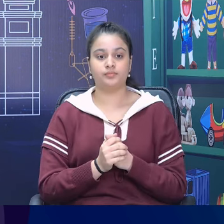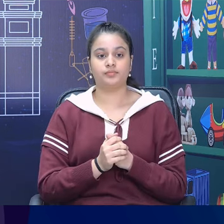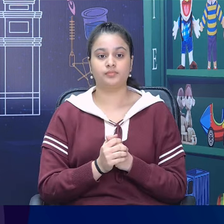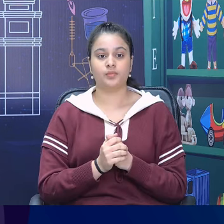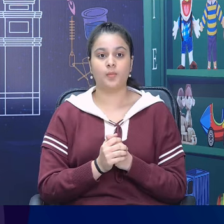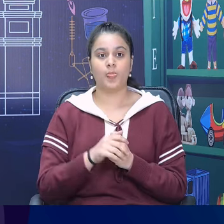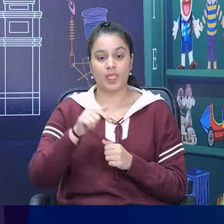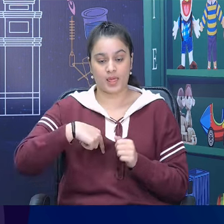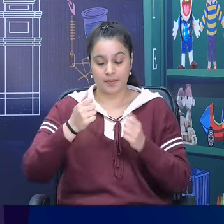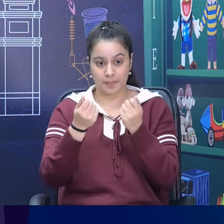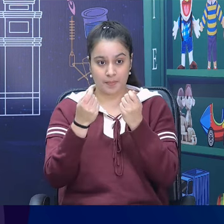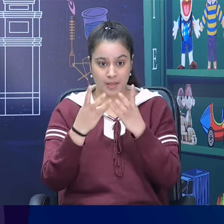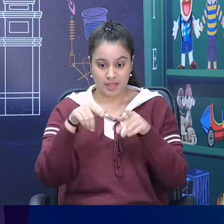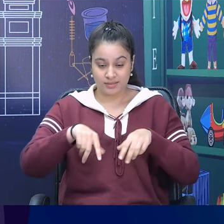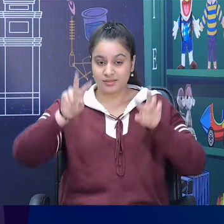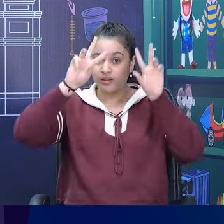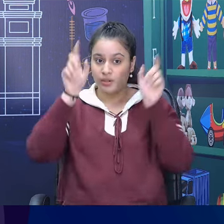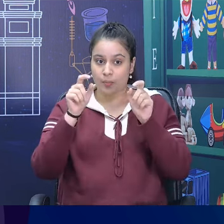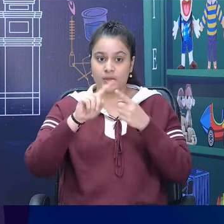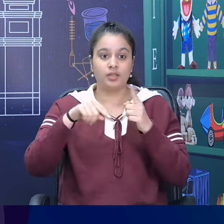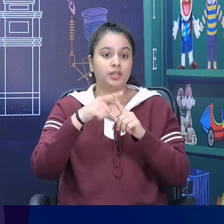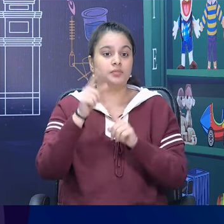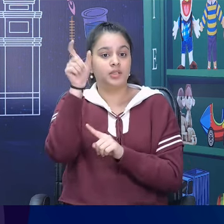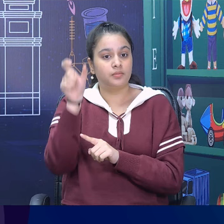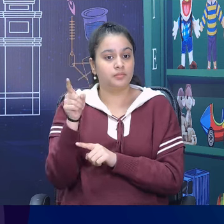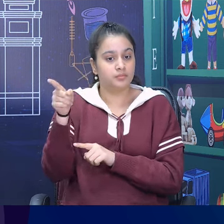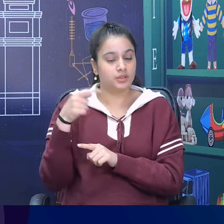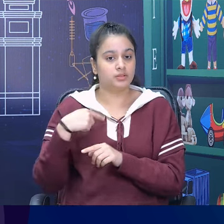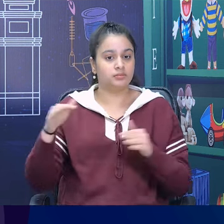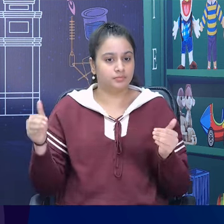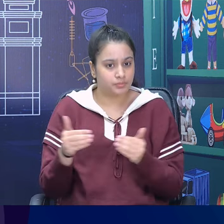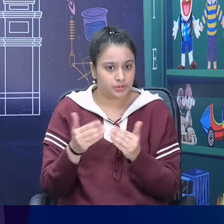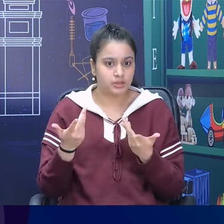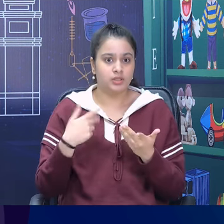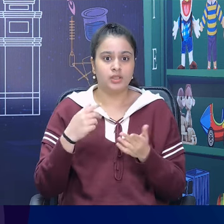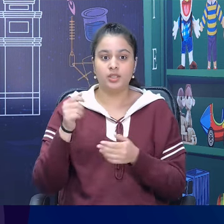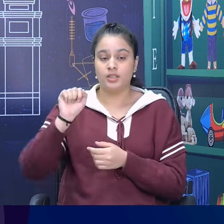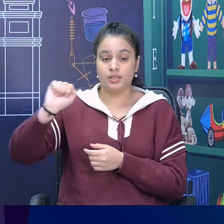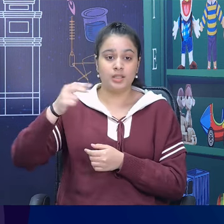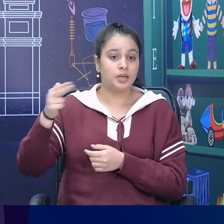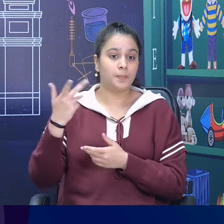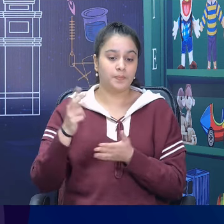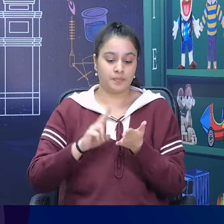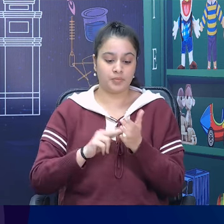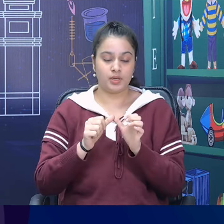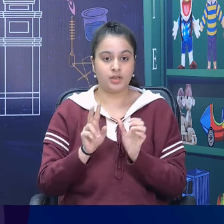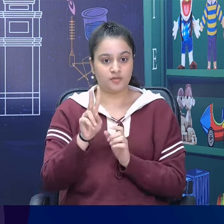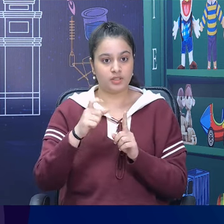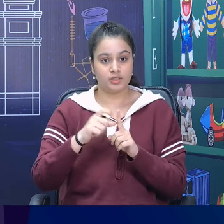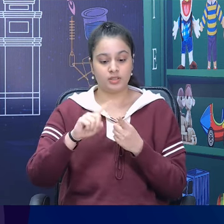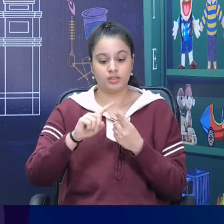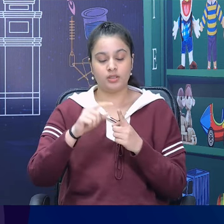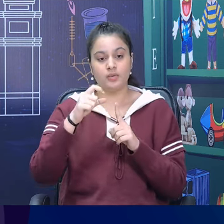आइए मैथ्स के इस विषय को हमारे एक्सपर्ट के साथ जानते हैं क्या है नंबर सिस्टम नवदीप पाठक सर है हमारे साथ टीजीटी स्पेशल